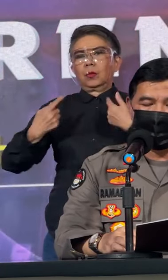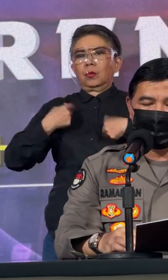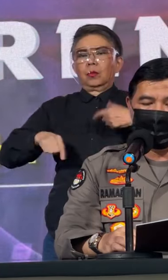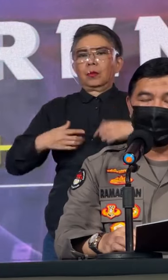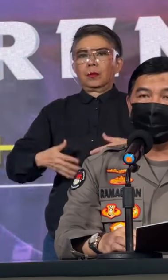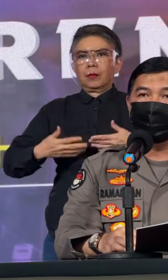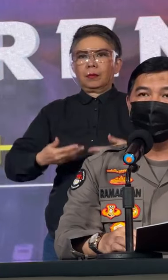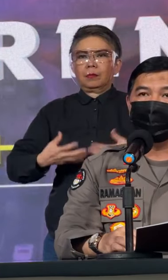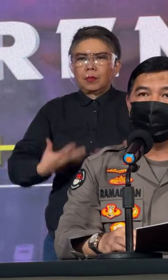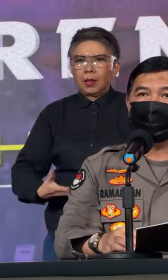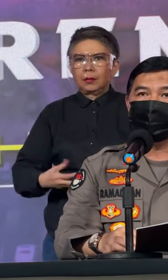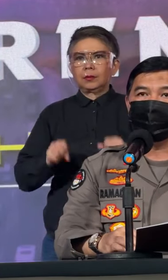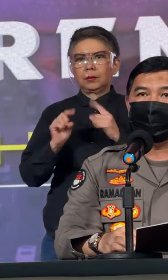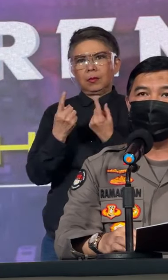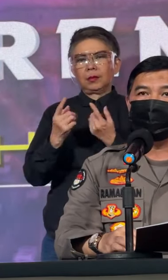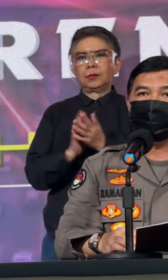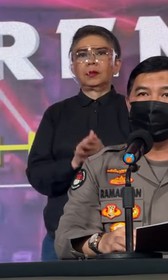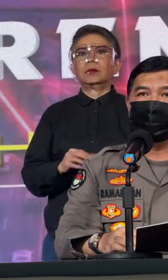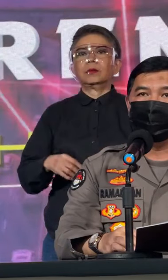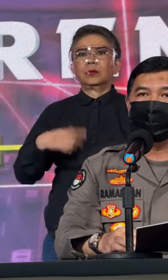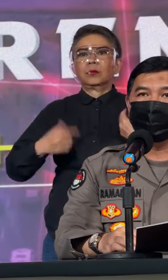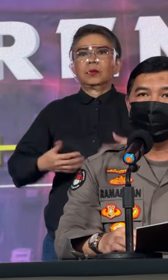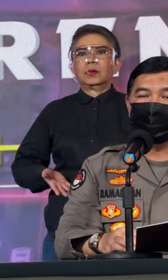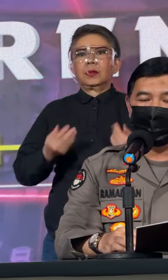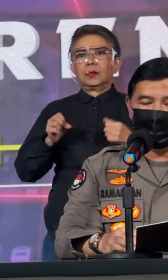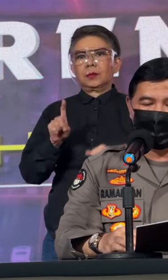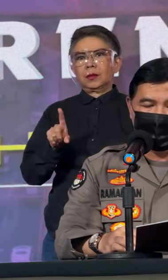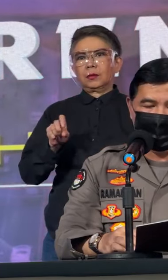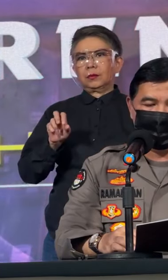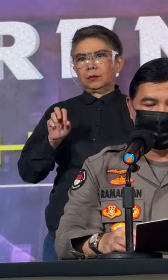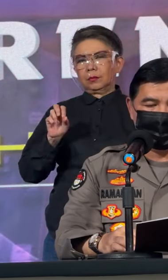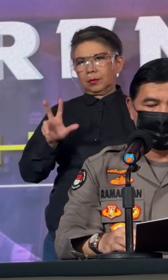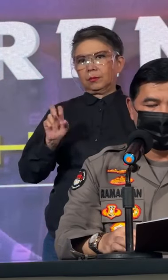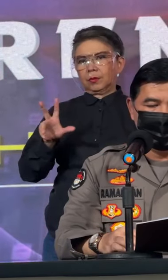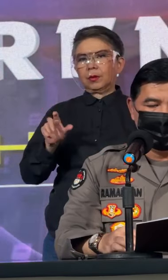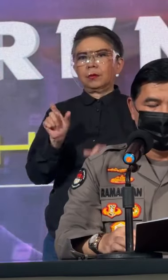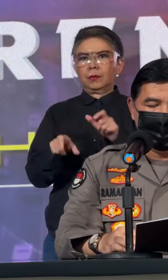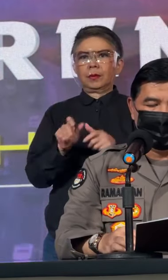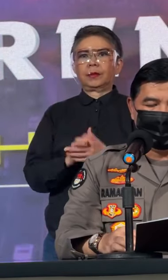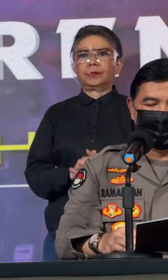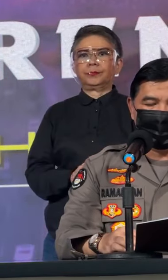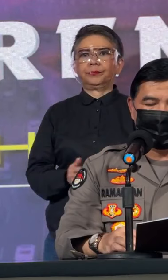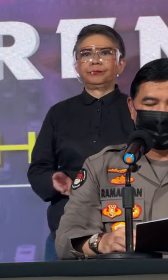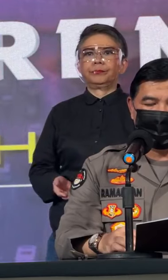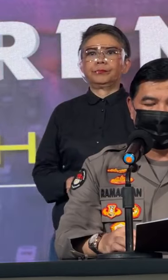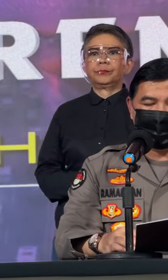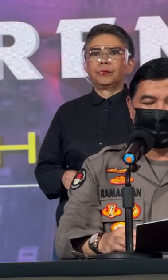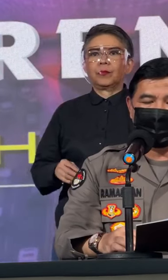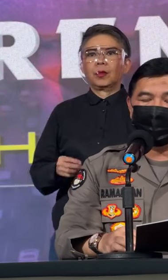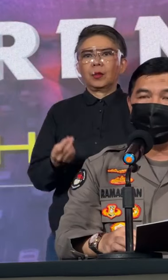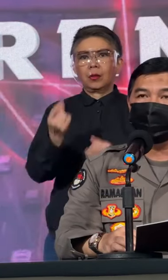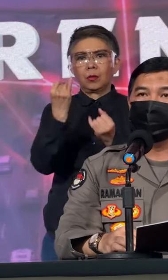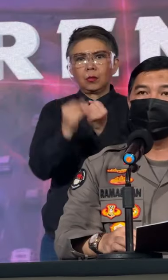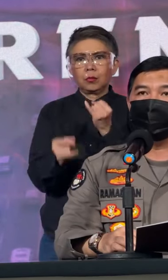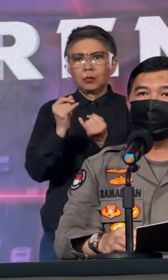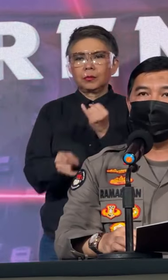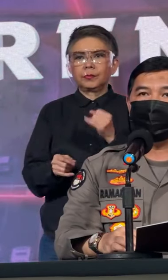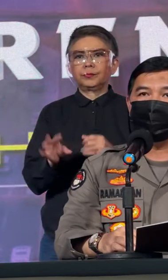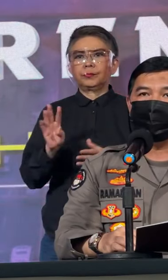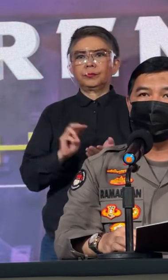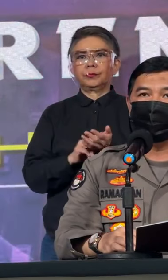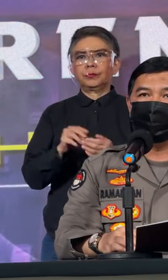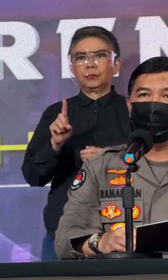11 orang, dan luka ringan 133 orang. Adapun kerugian material